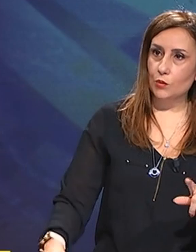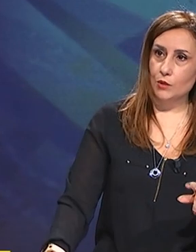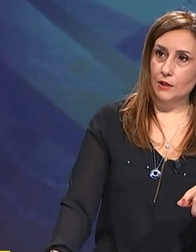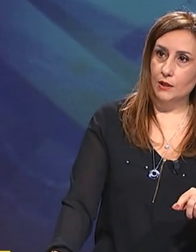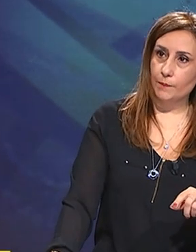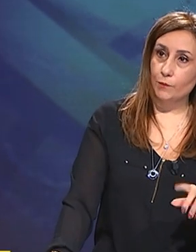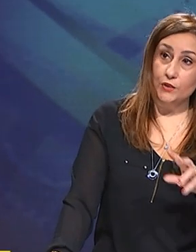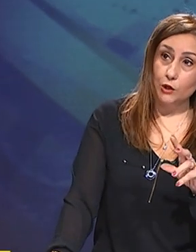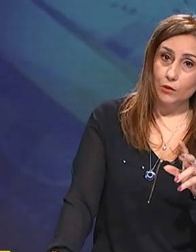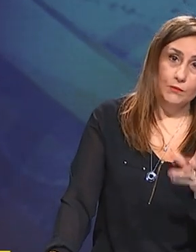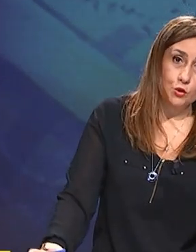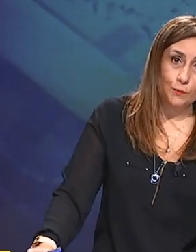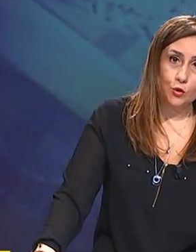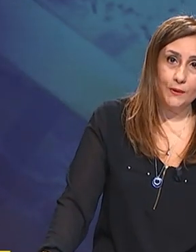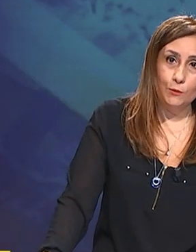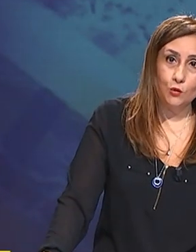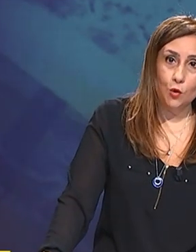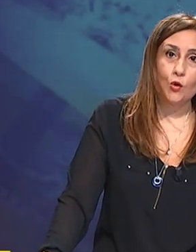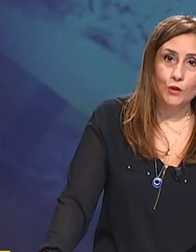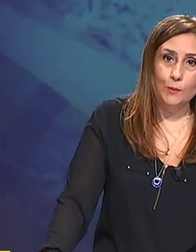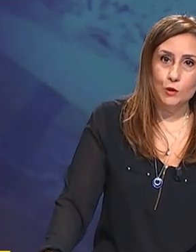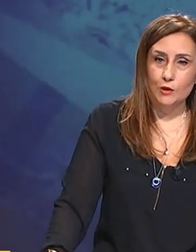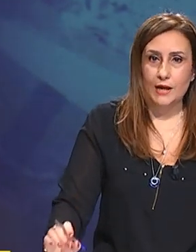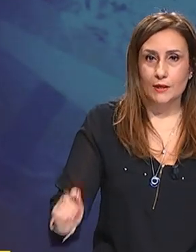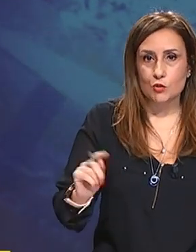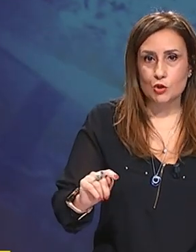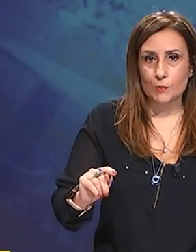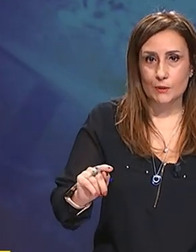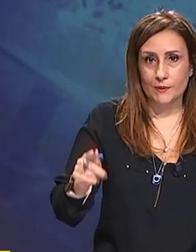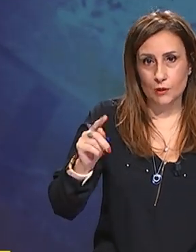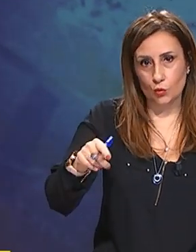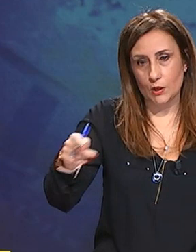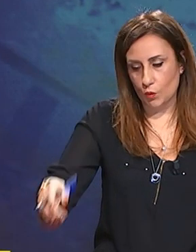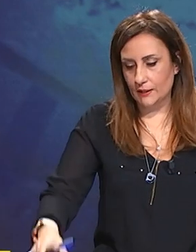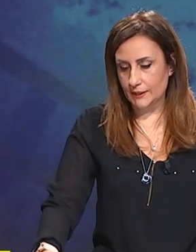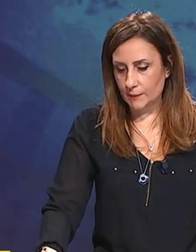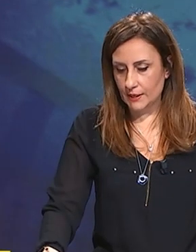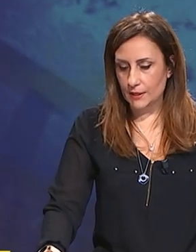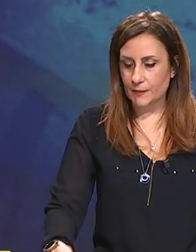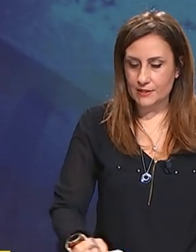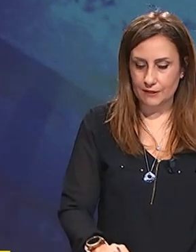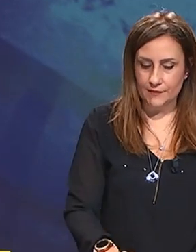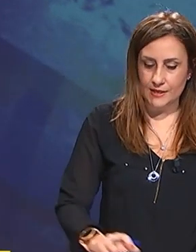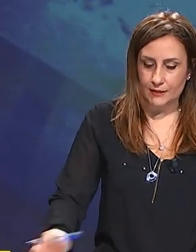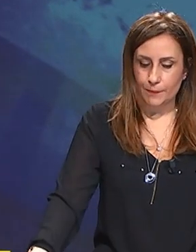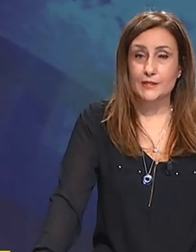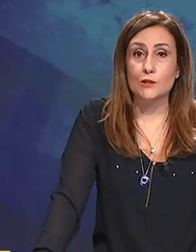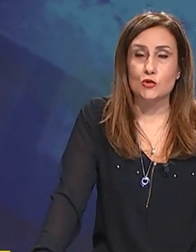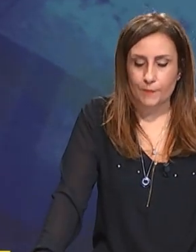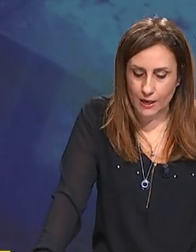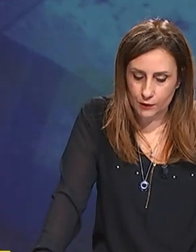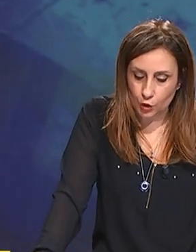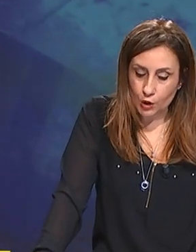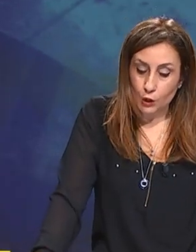anche un video, a questo punto lo mandiamo in onda ora, un video promozionale, non so se lo possiamo mandare in onda ora, dei Carabinieri, perché è stata fissata per il